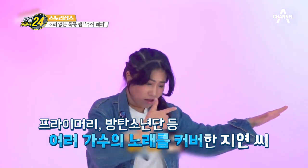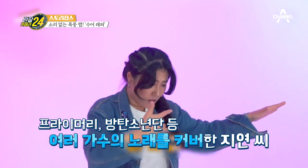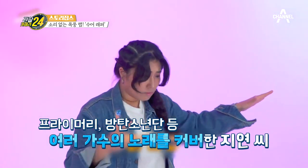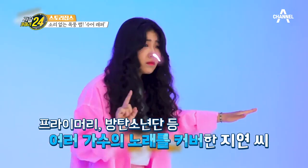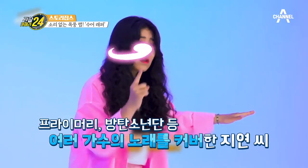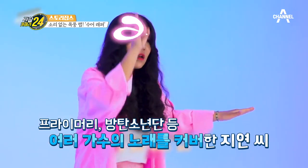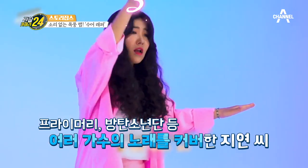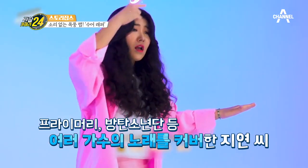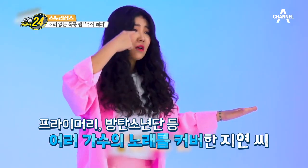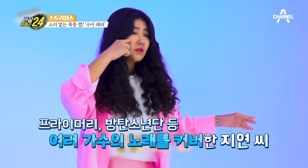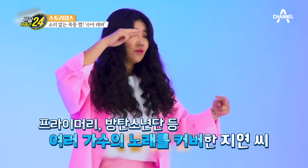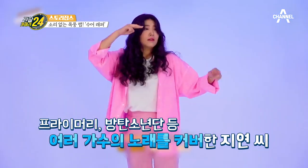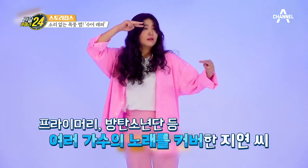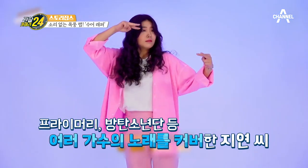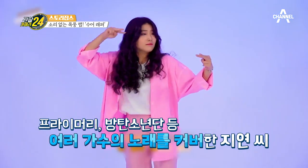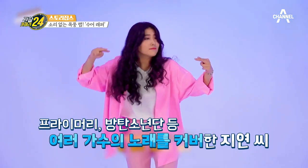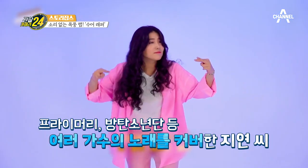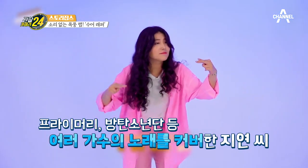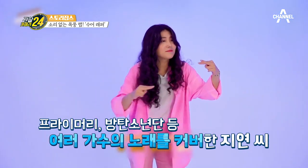수월래프의 일상 관찰이 시급하다.